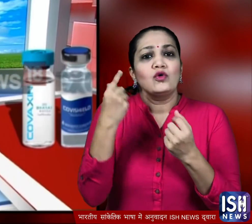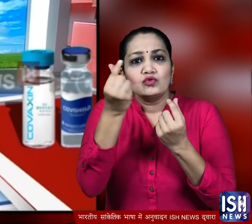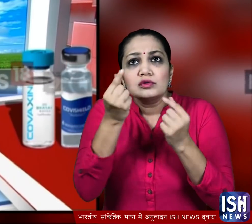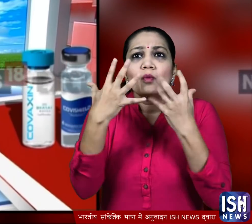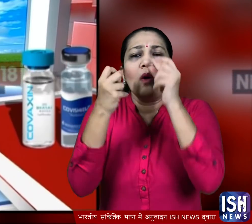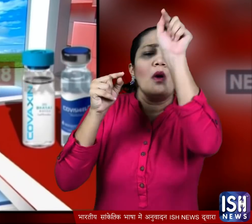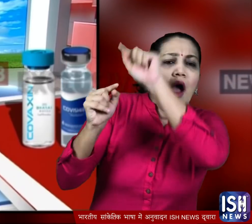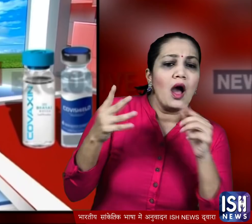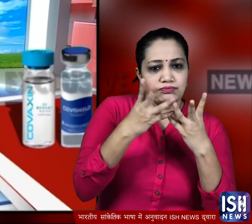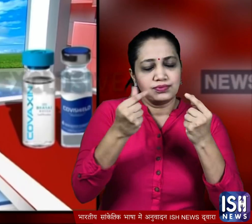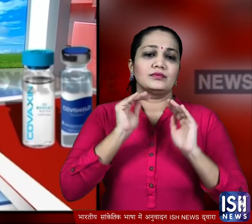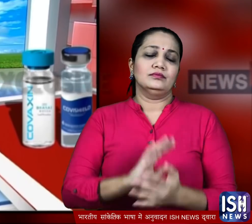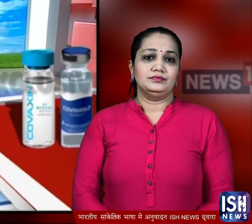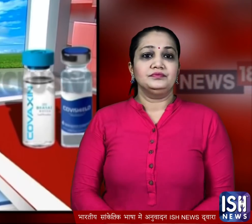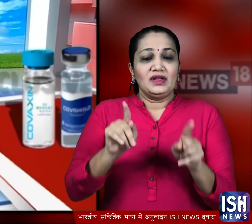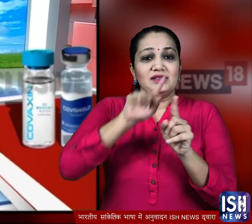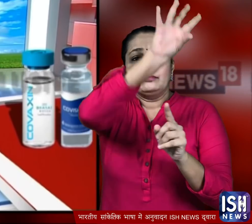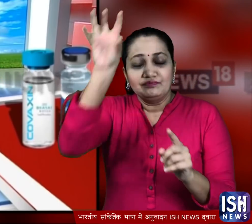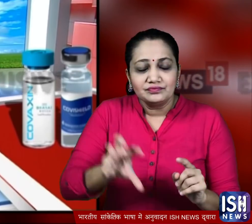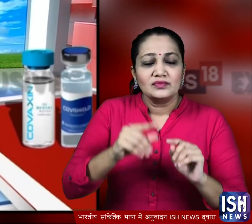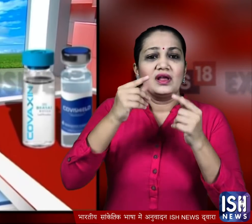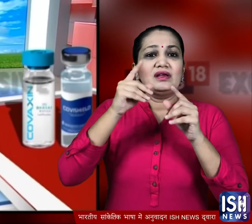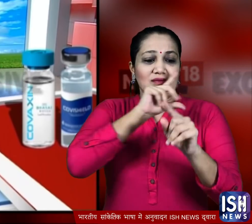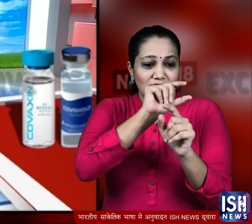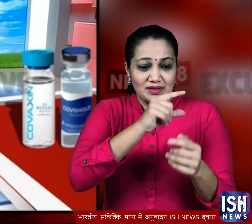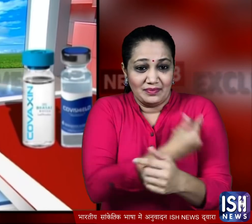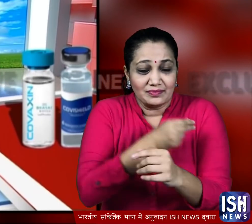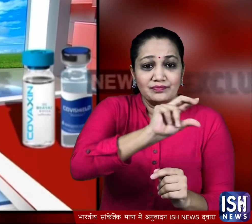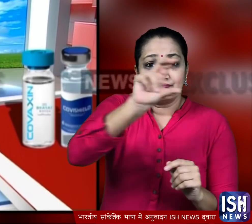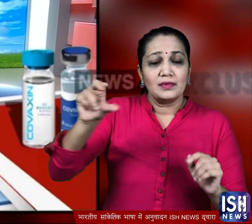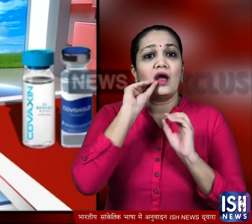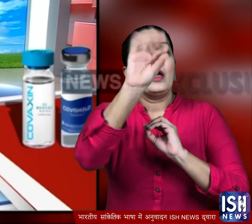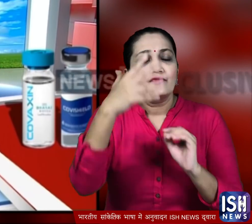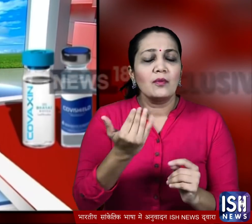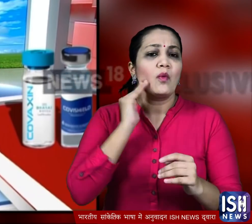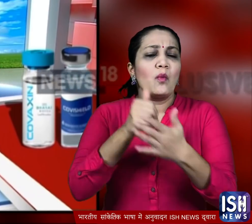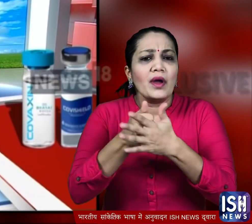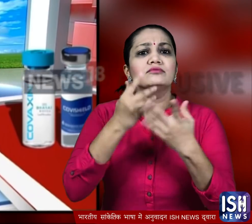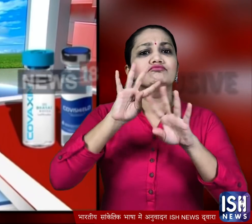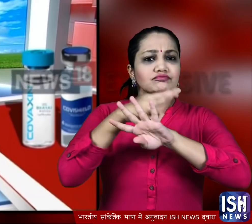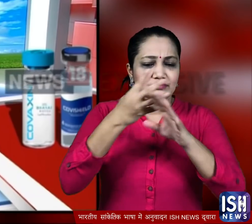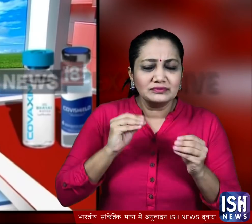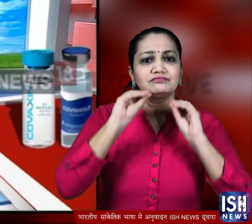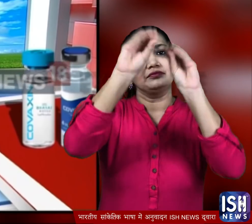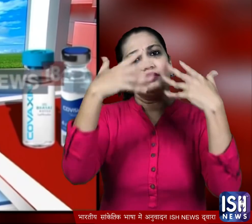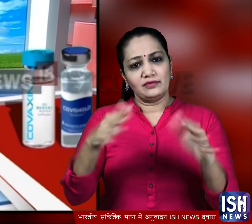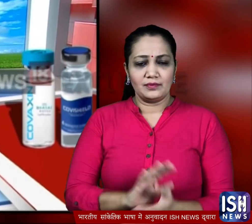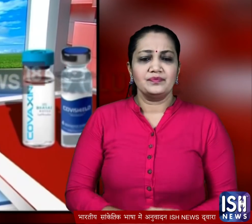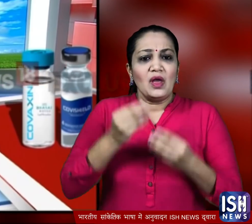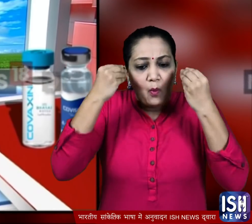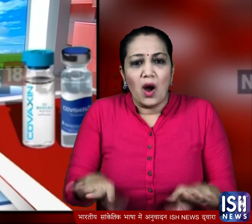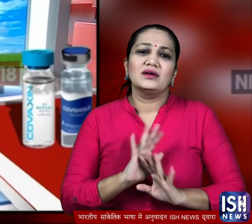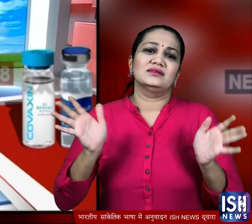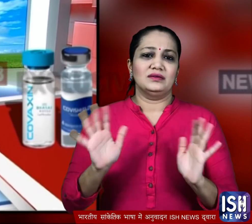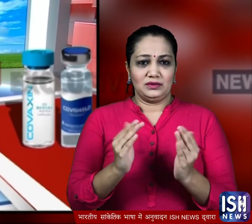के इस्तेमाल को ध्यान में रखते हुए किया गया है। साथ ही राज्यों को टीके की खेप भेजने से पहले ही ये बता दिया जाएगा उनको ये कब मिलने वाली